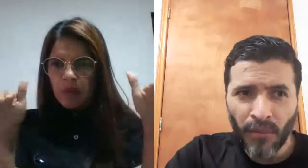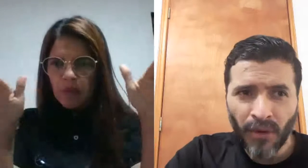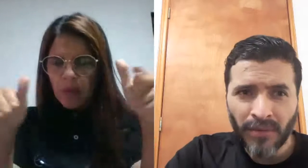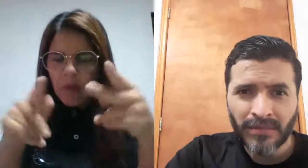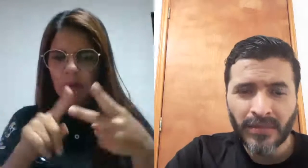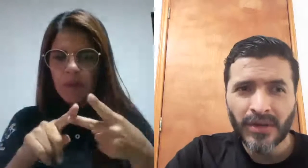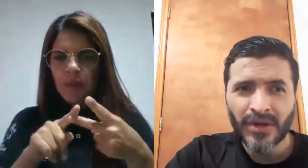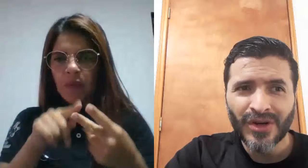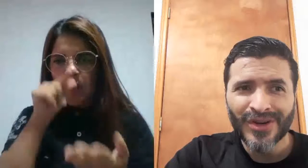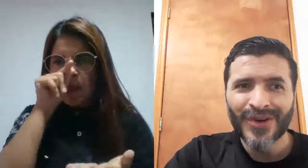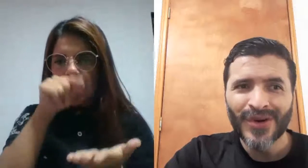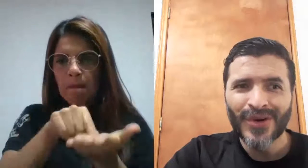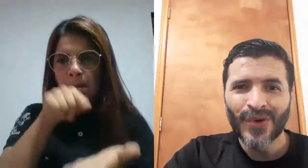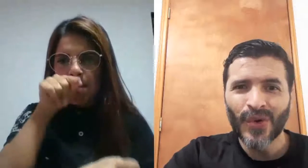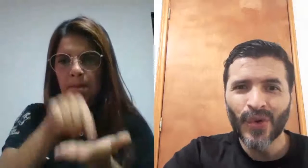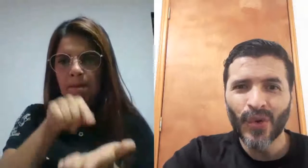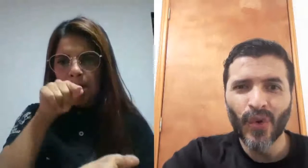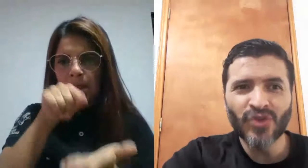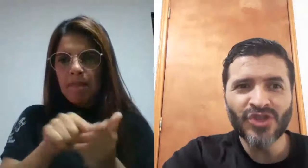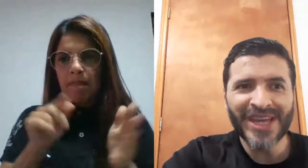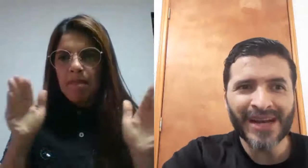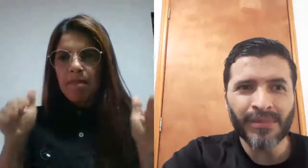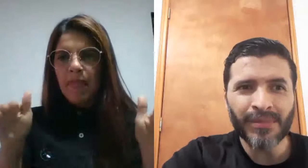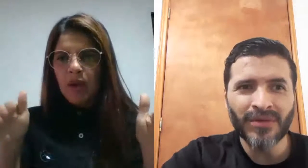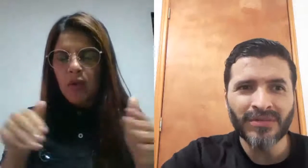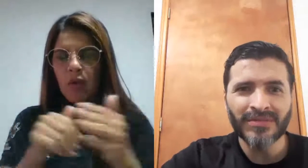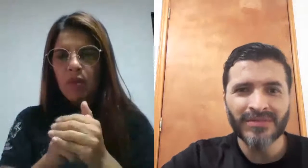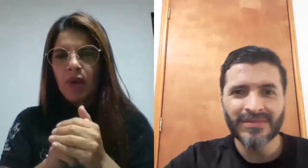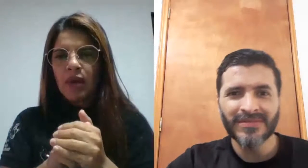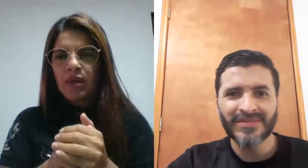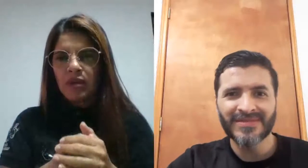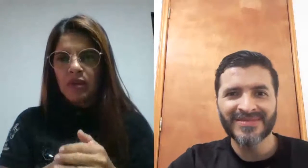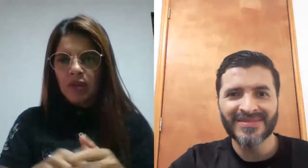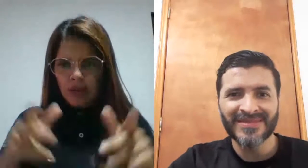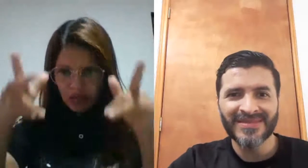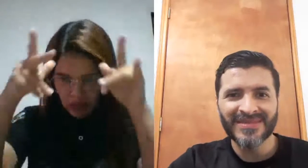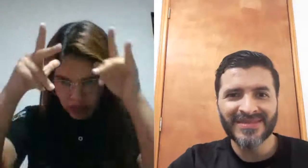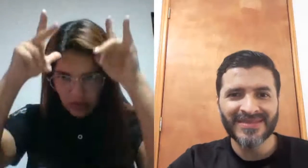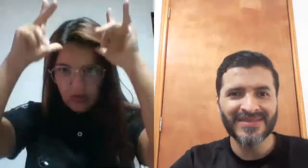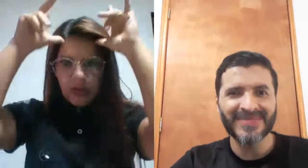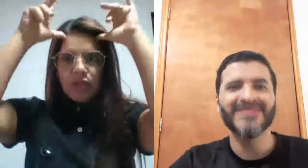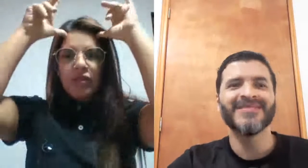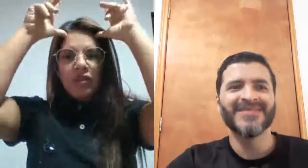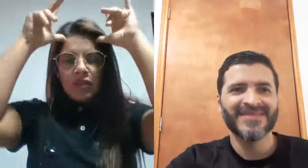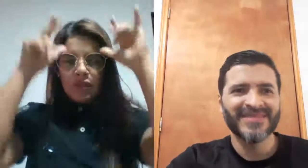un palomo, un ciervo